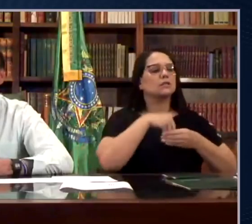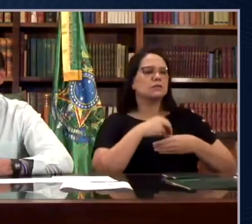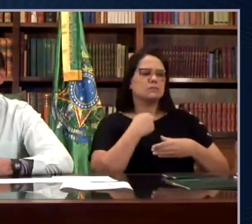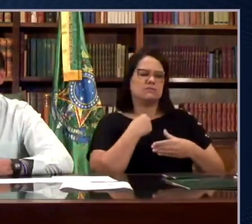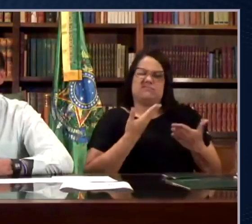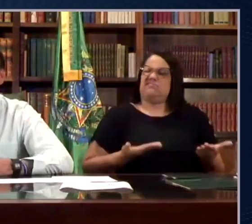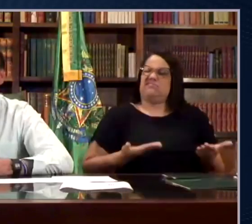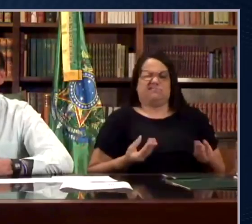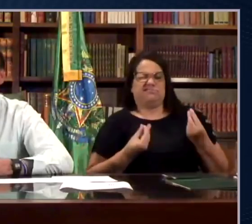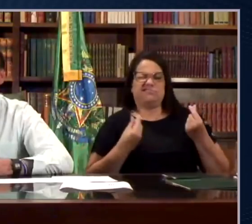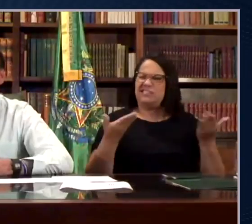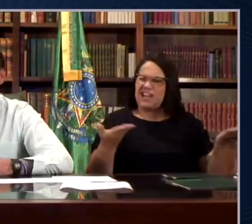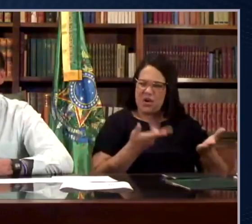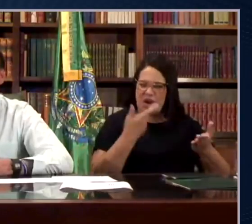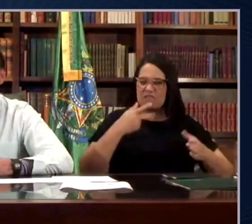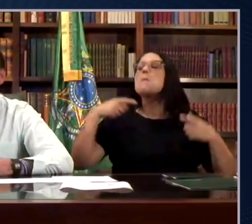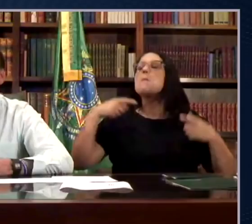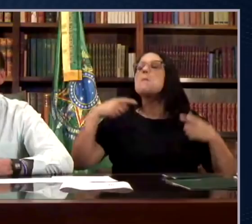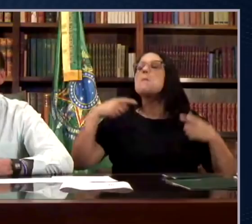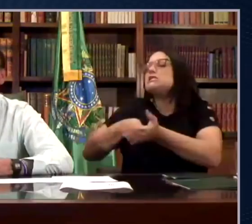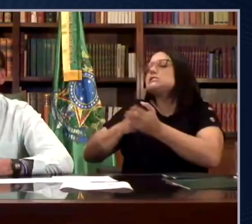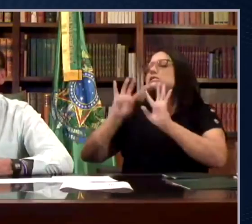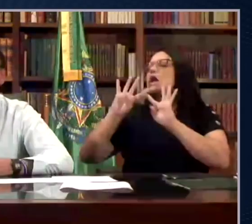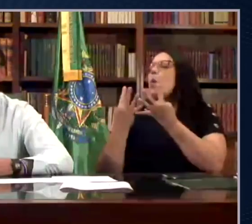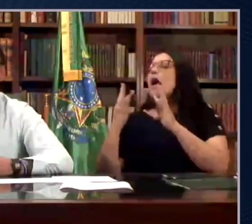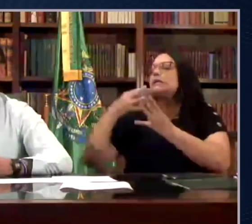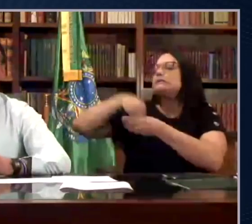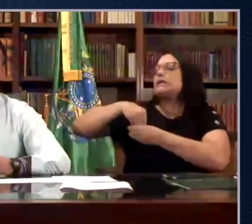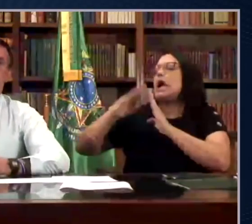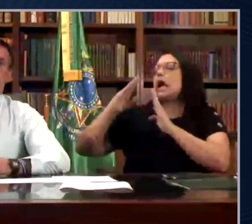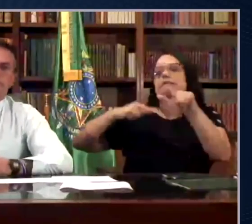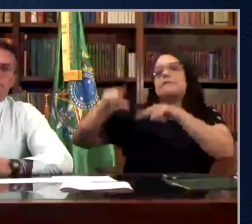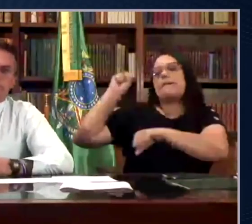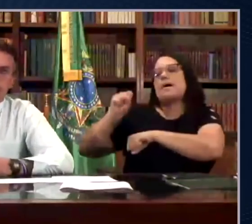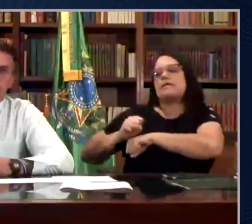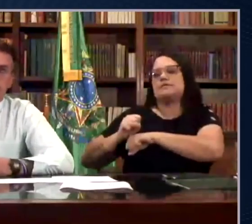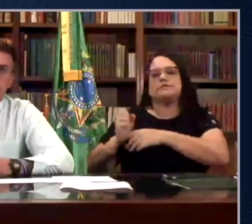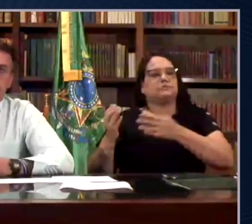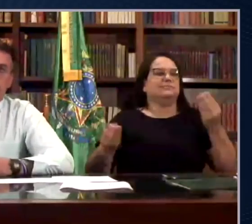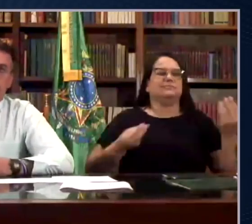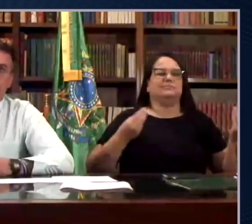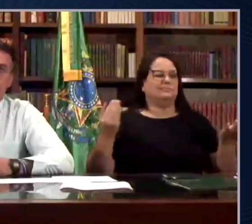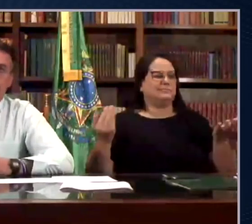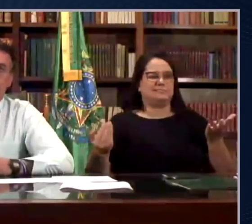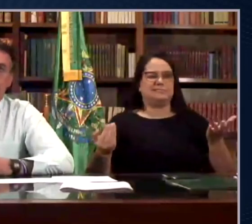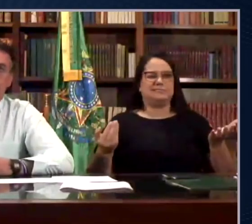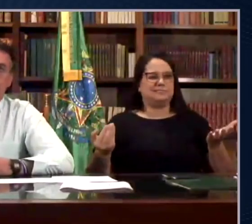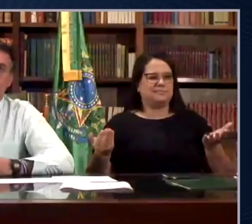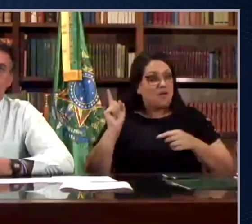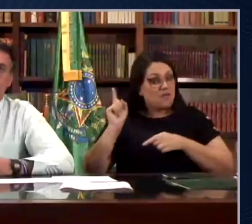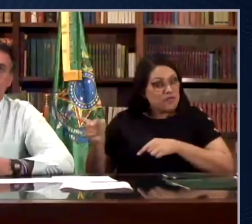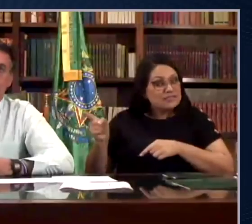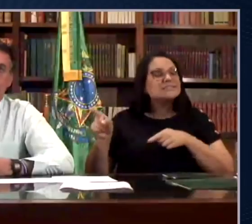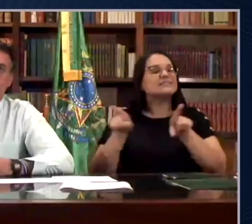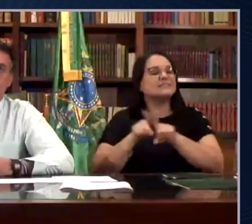quarentena. Esse negócio, quer dizer, o senhor, entre outros problemas, tem de enfrentar a gripe que foi herdada.